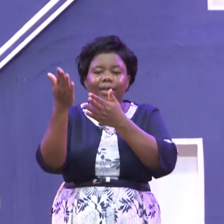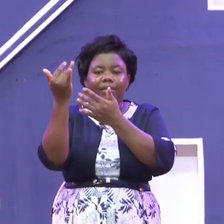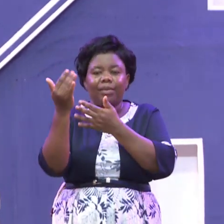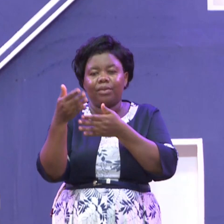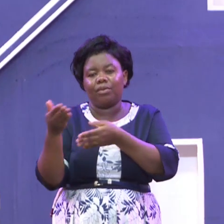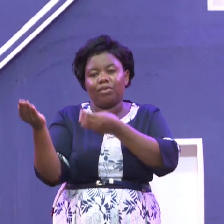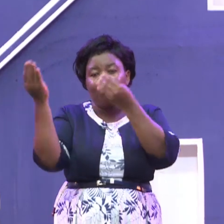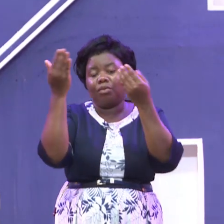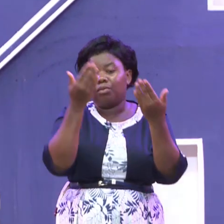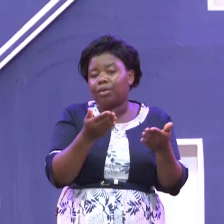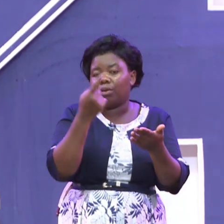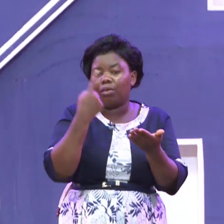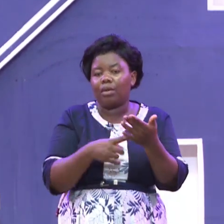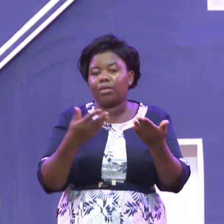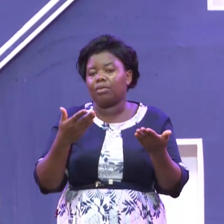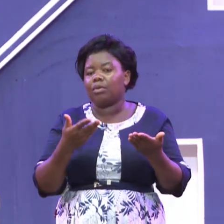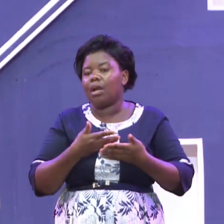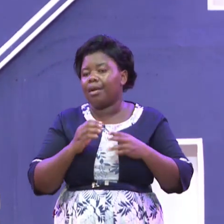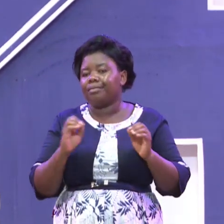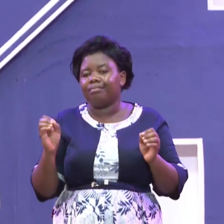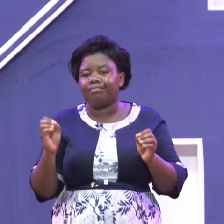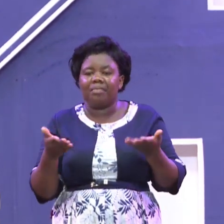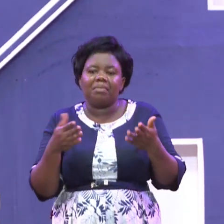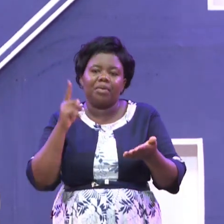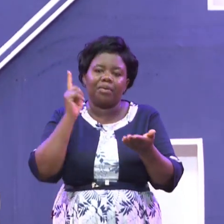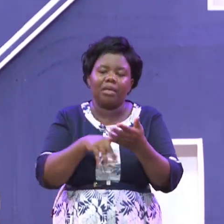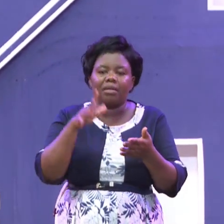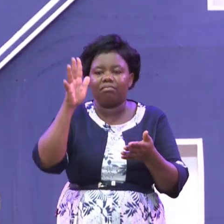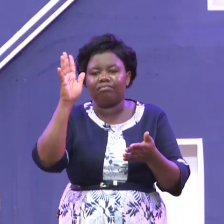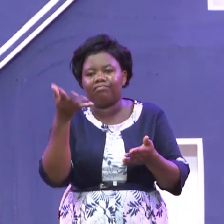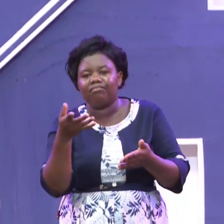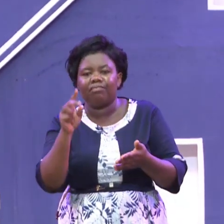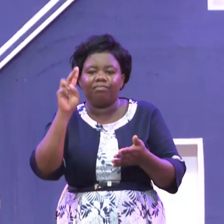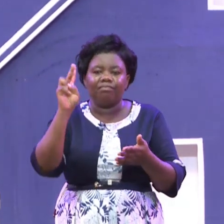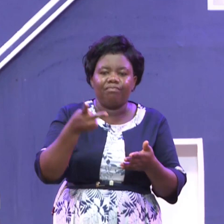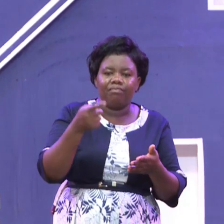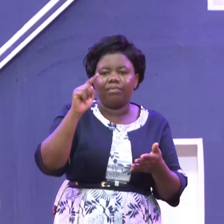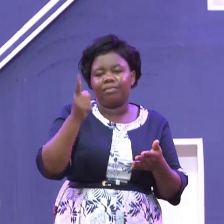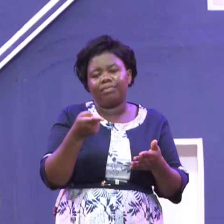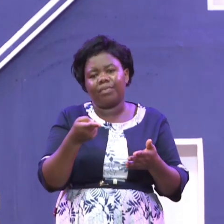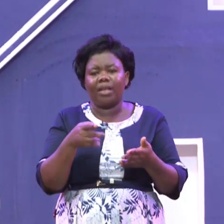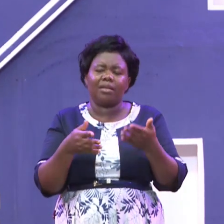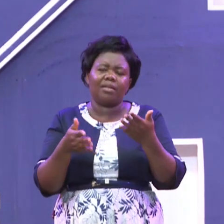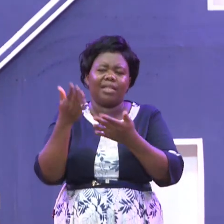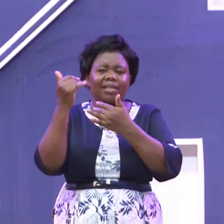oli ofunira mu nkumi ttaano kumi nkumi era akusuubira nti ku nkumi etaano z'oyina